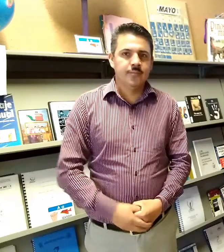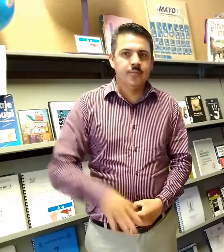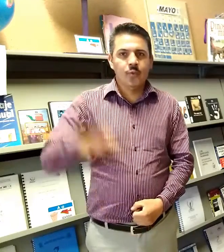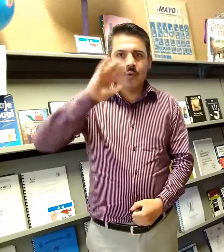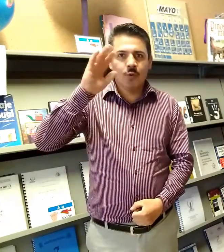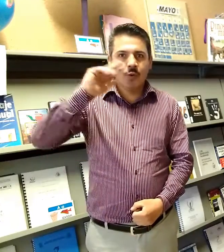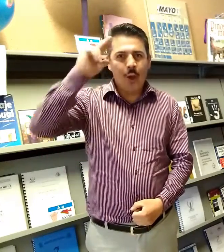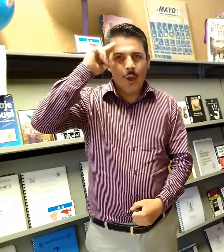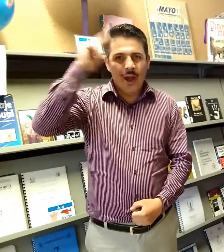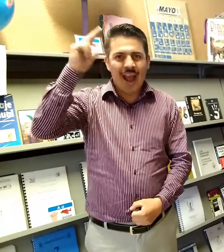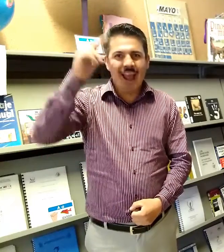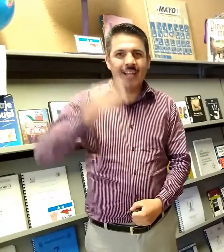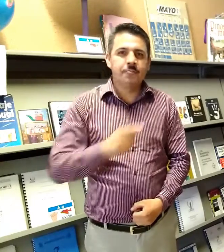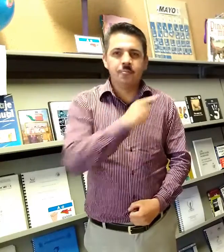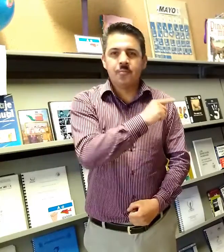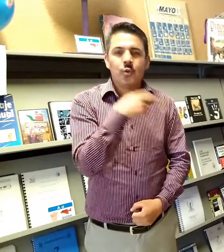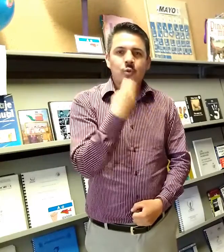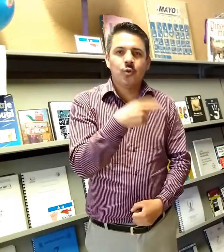Hola, mi nombre es Eduardo.